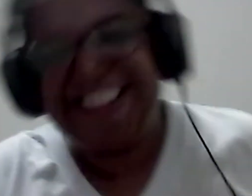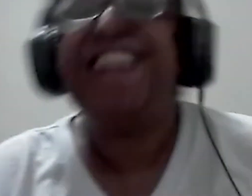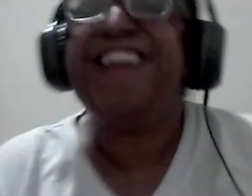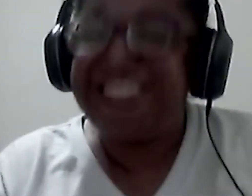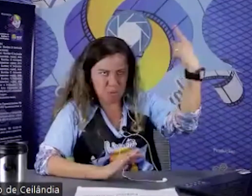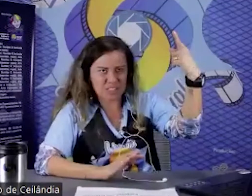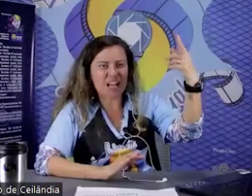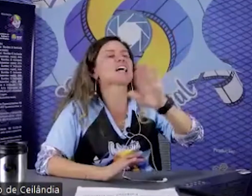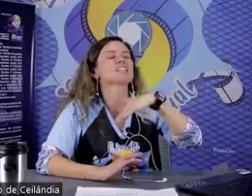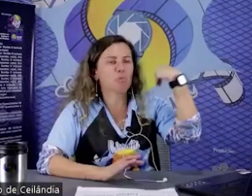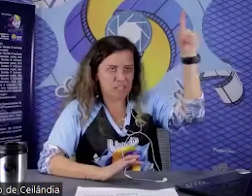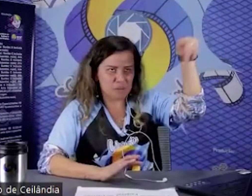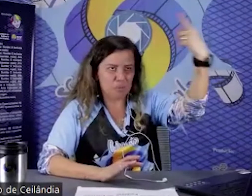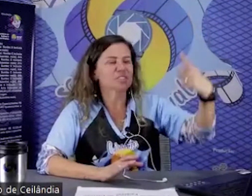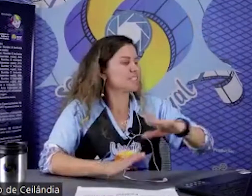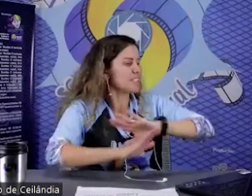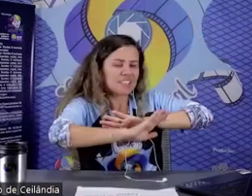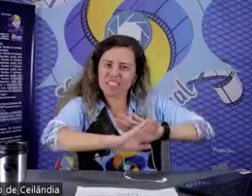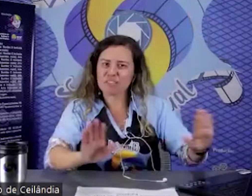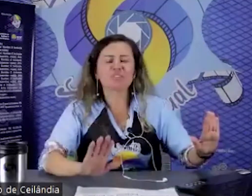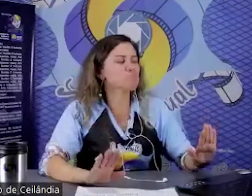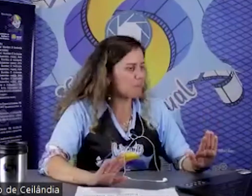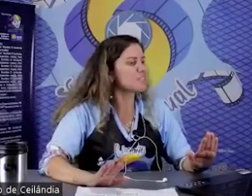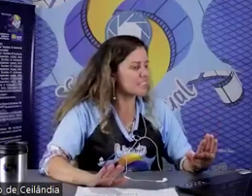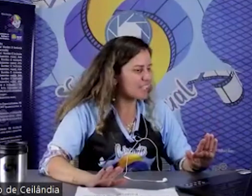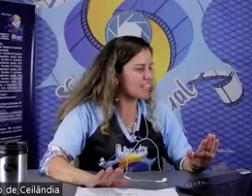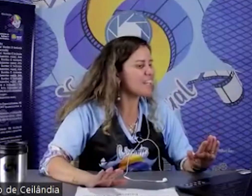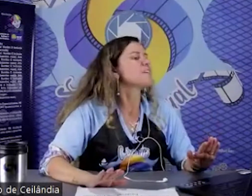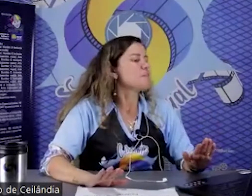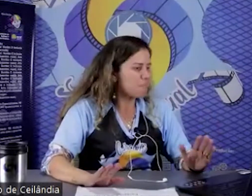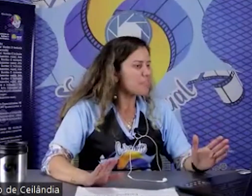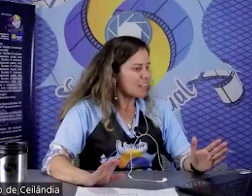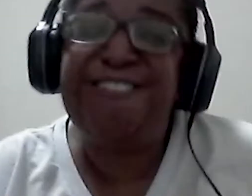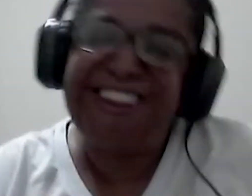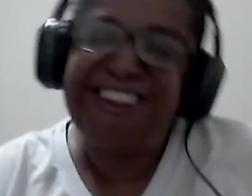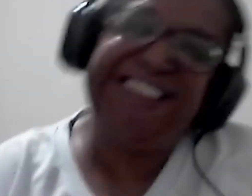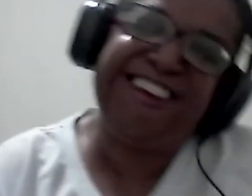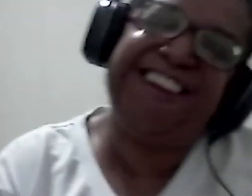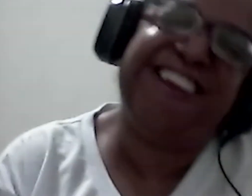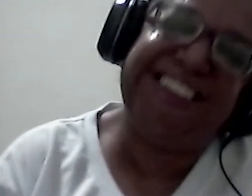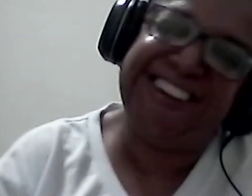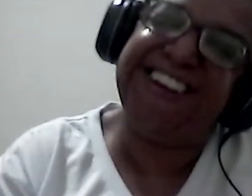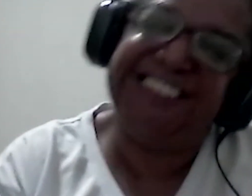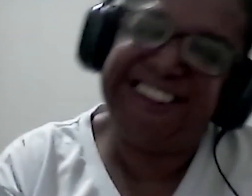Morre depois. Então morre depois. E fim de papo, né? Justamente. A